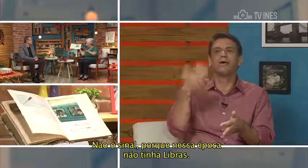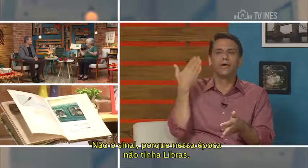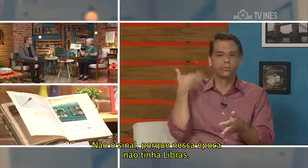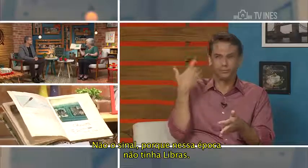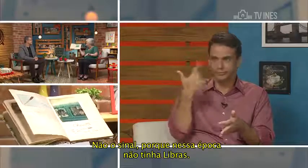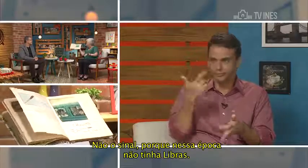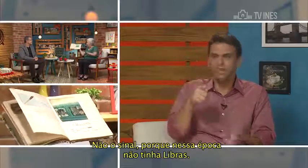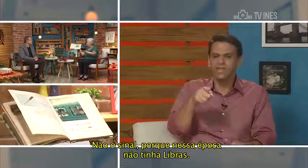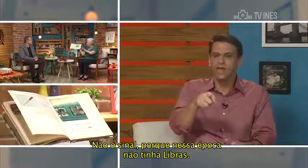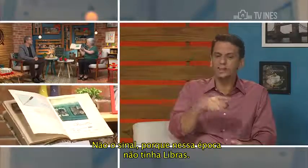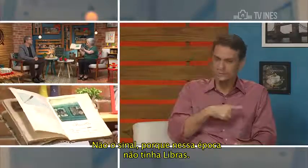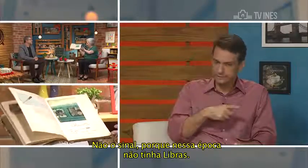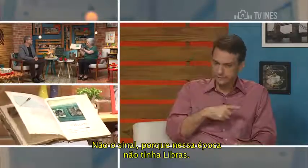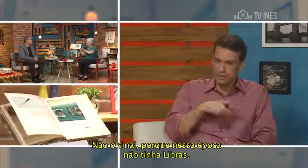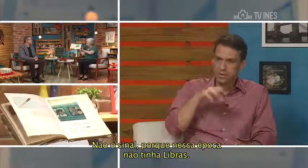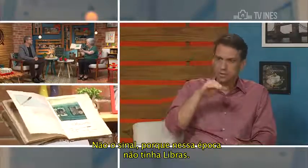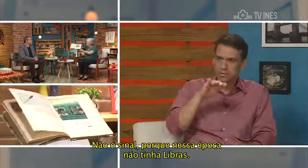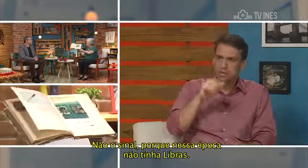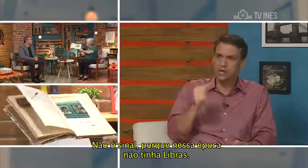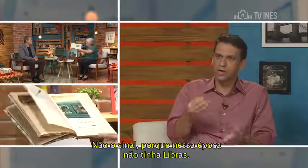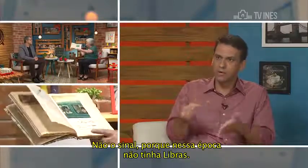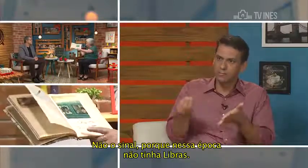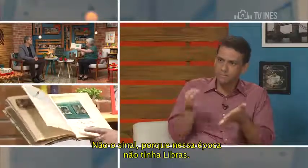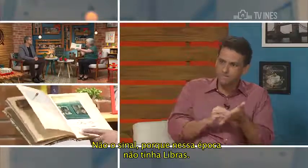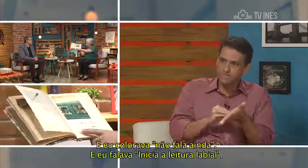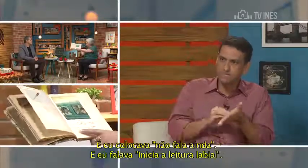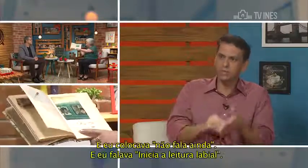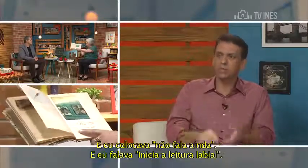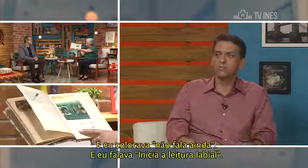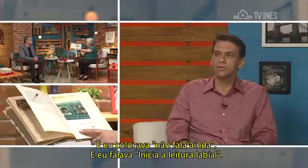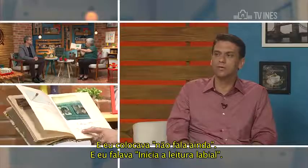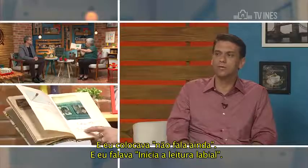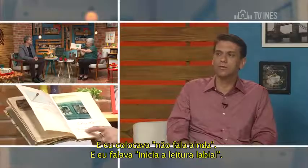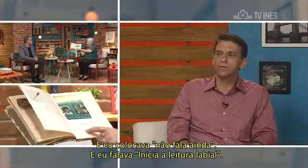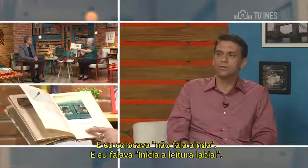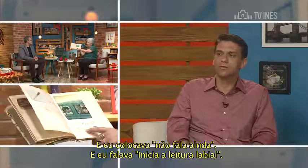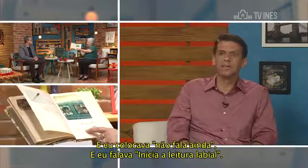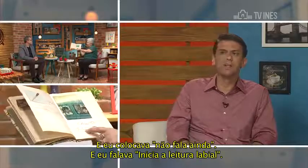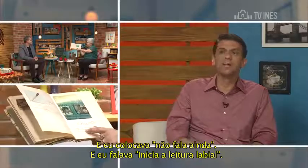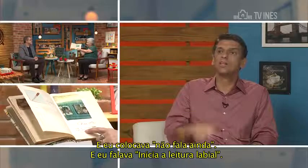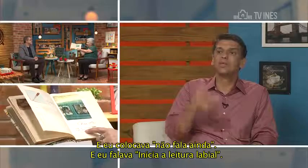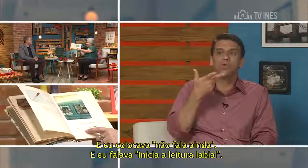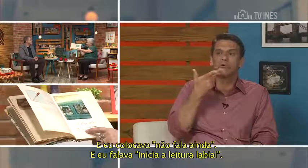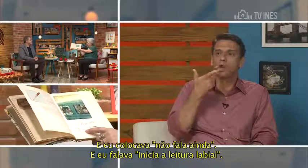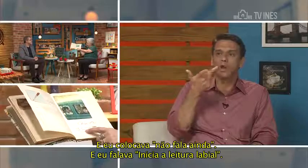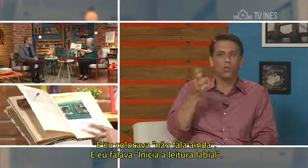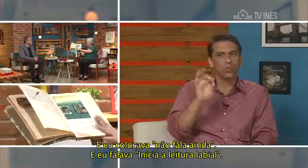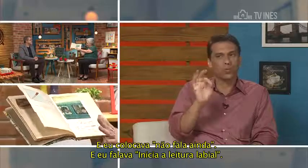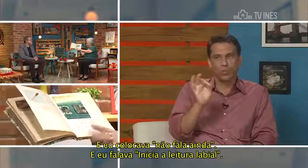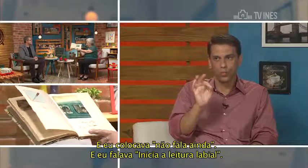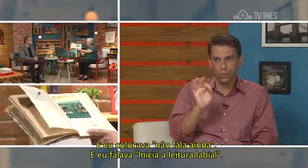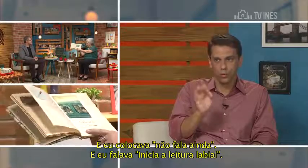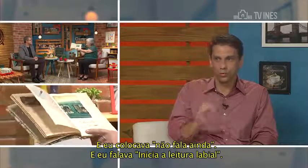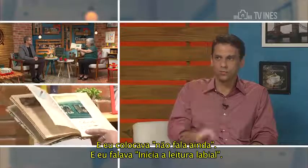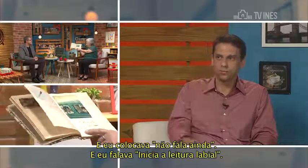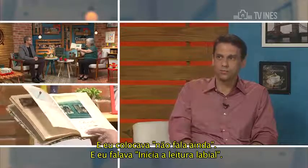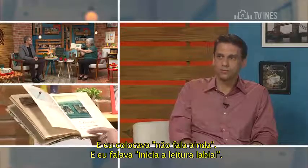sinal Porque não tinha Nessa época Não tinha Libras E eu colocava Não fala Ainda